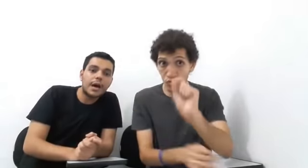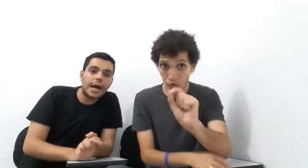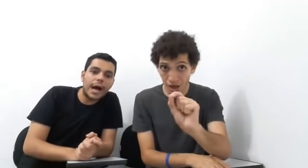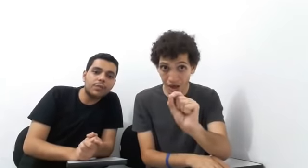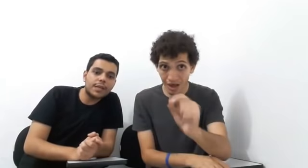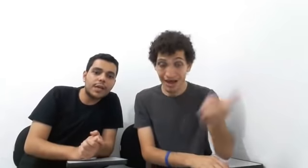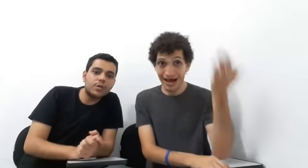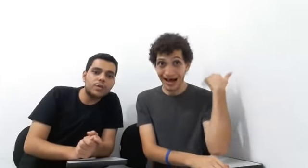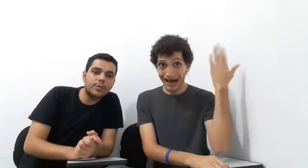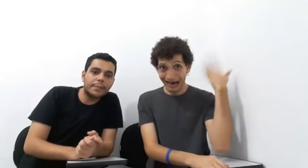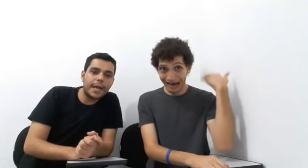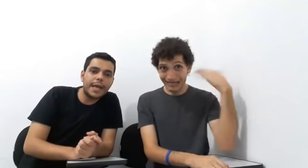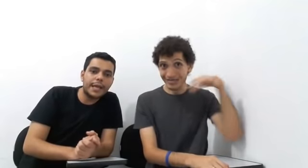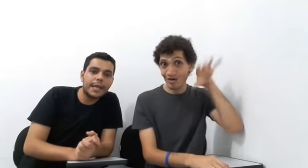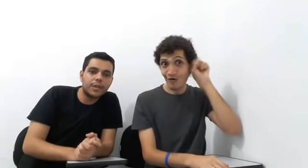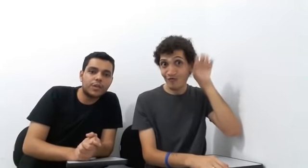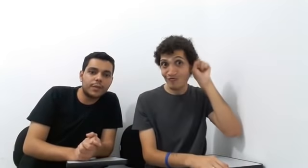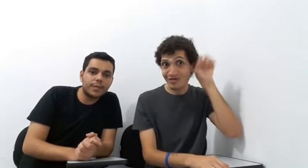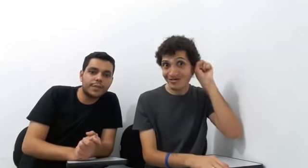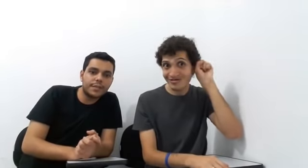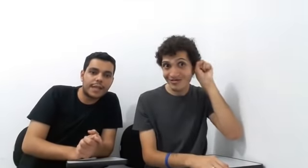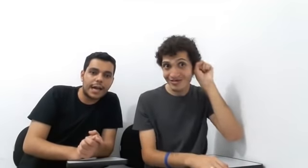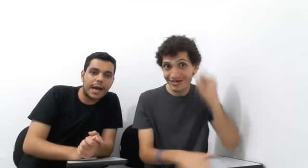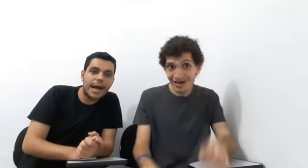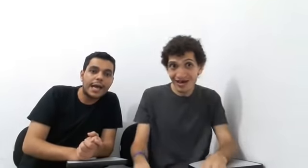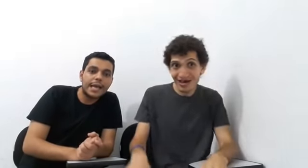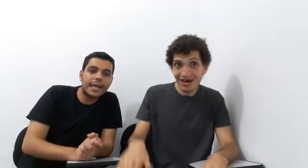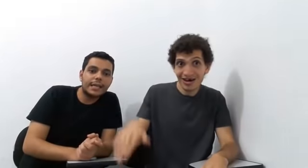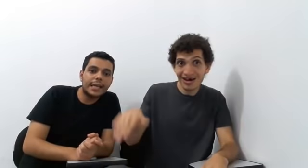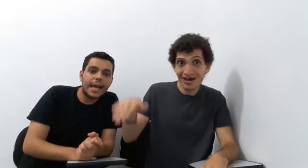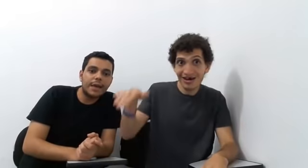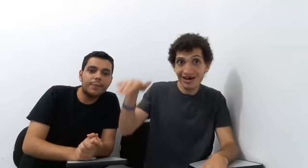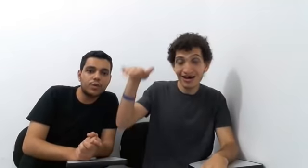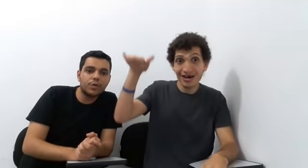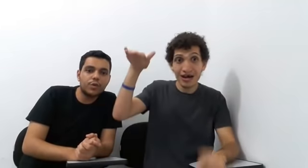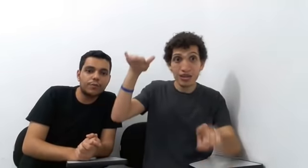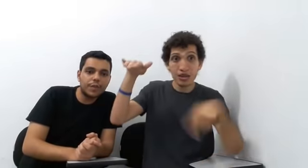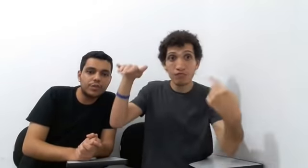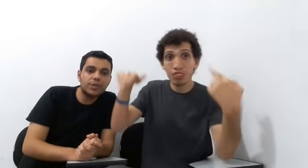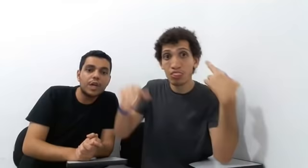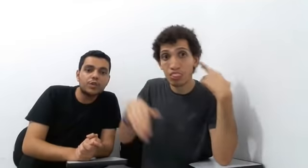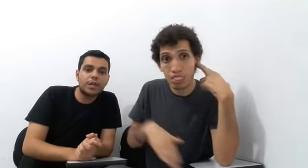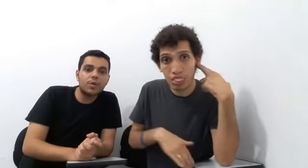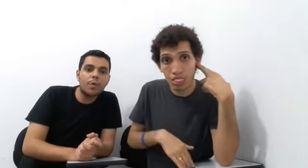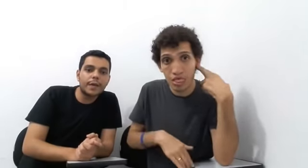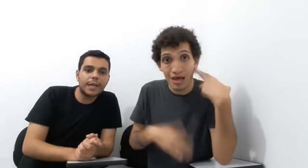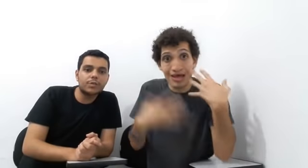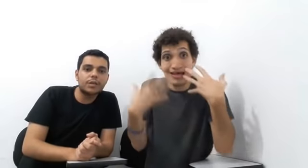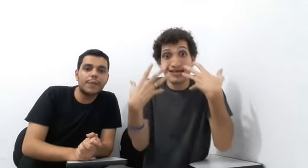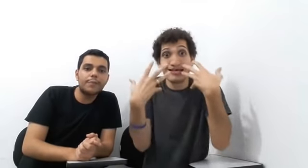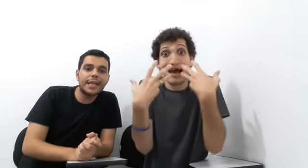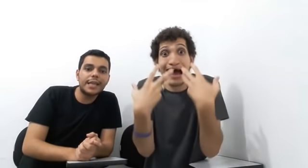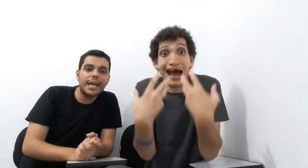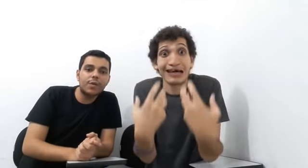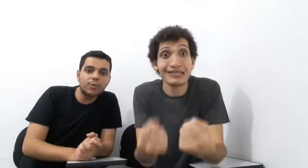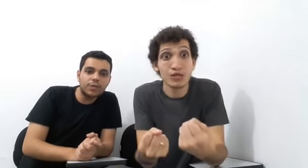Há um terceiro grupo também que nós podemos destacar, em que eram pessoas ouvintes, só que com o passar do tempo perderam a